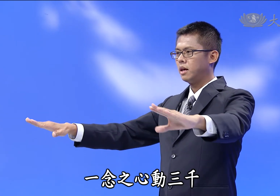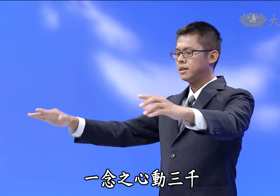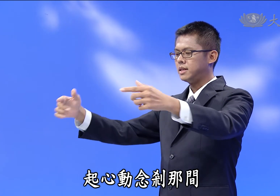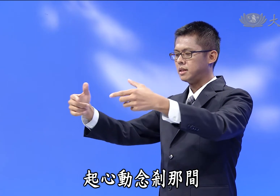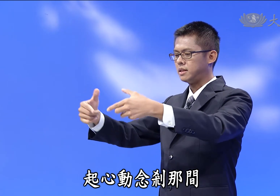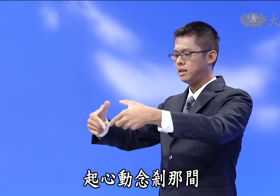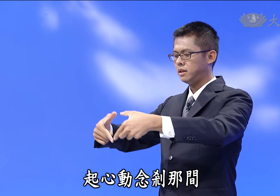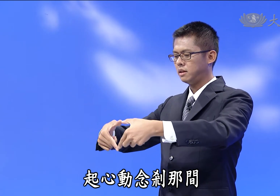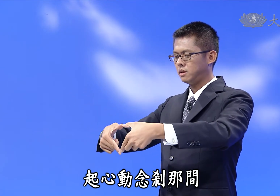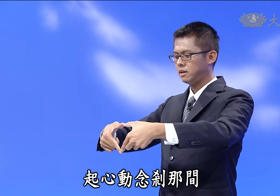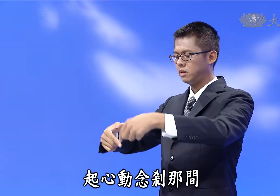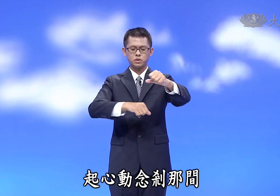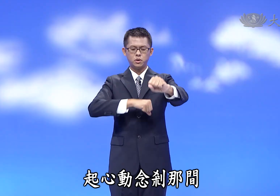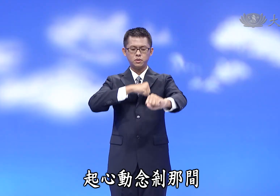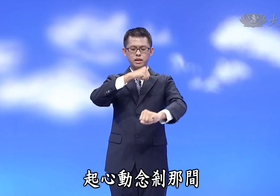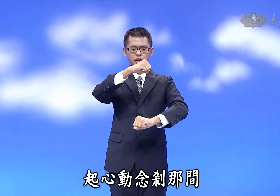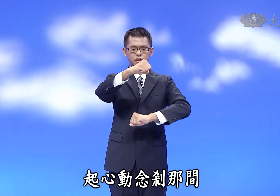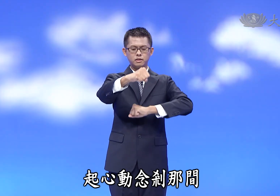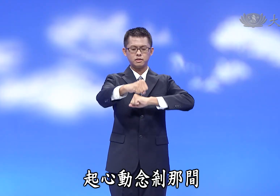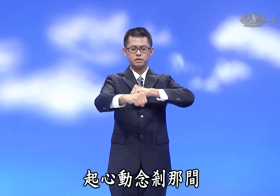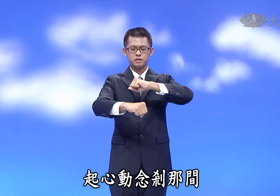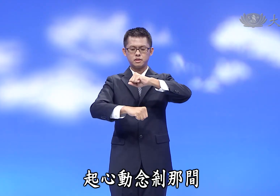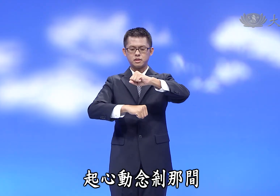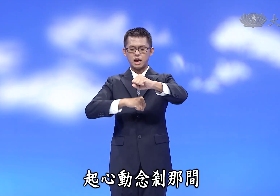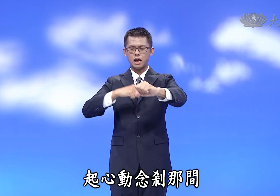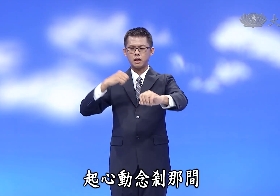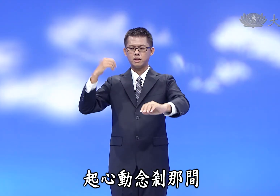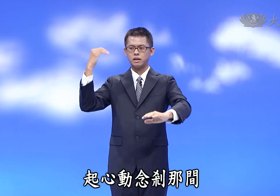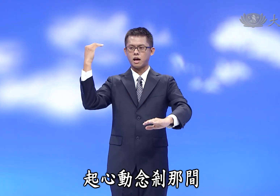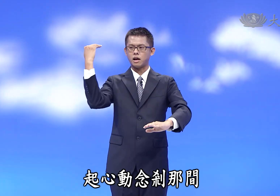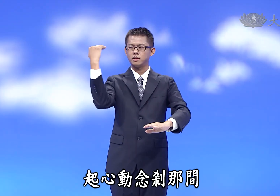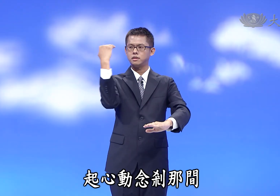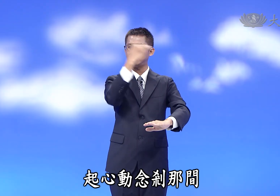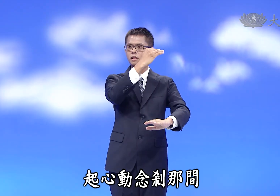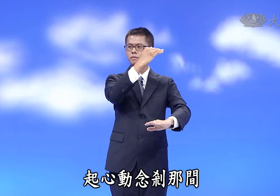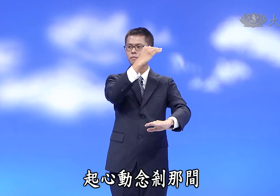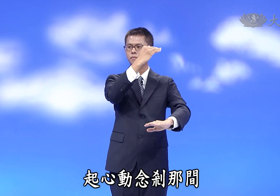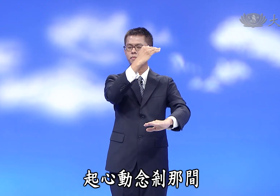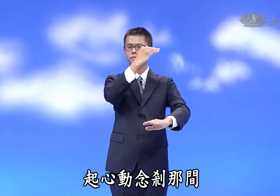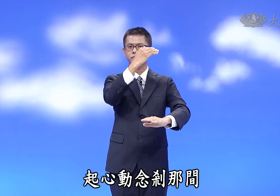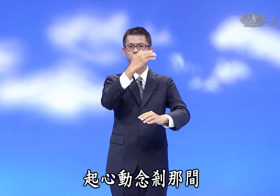起心动念刹那间。